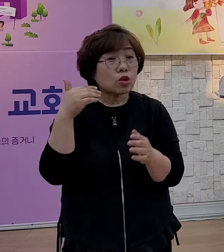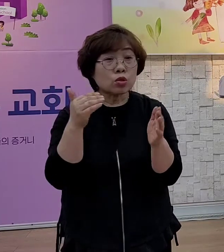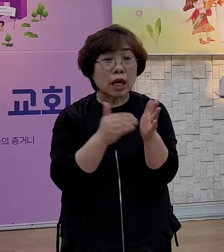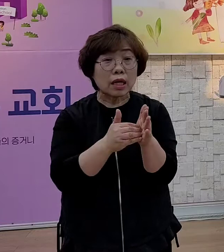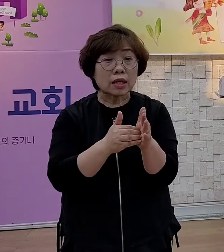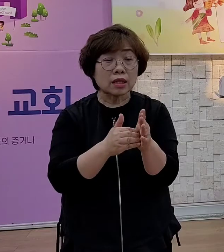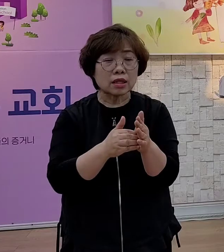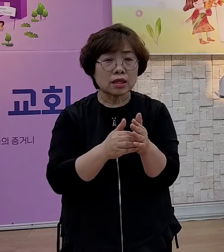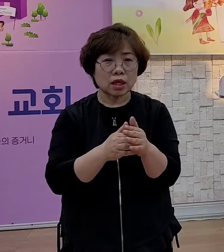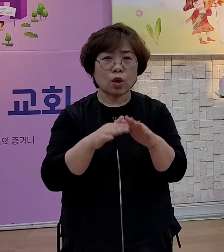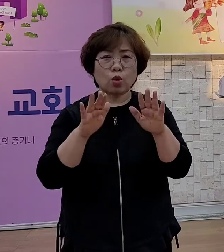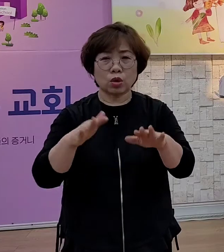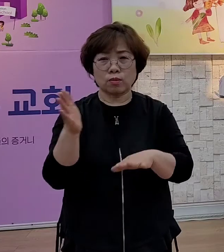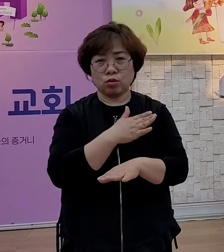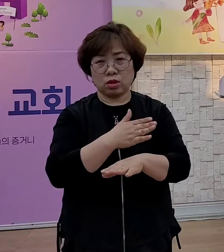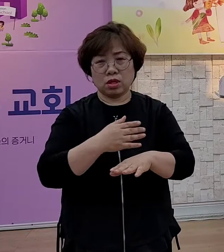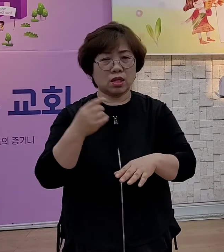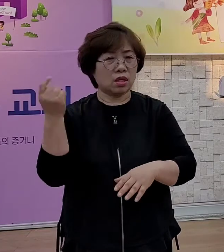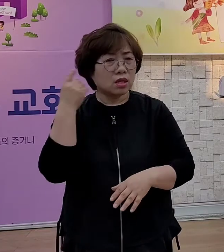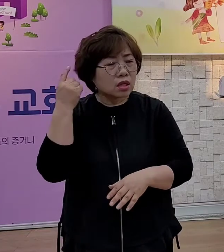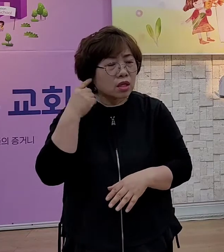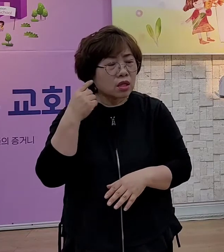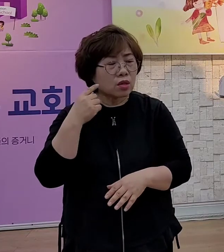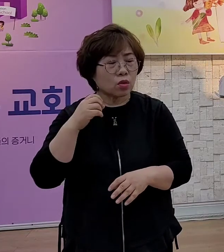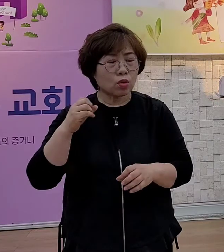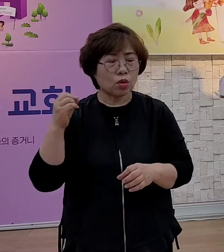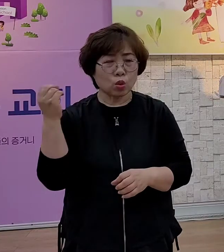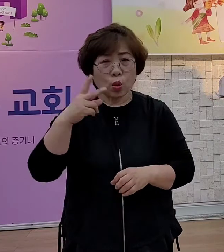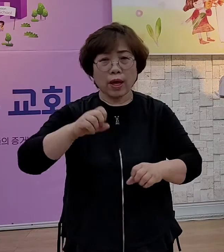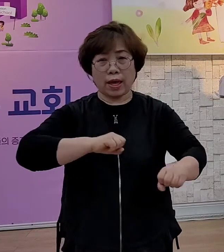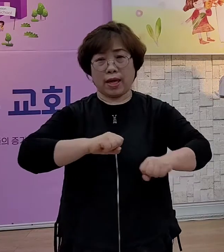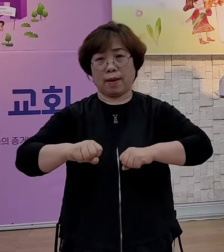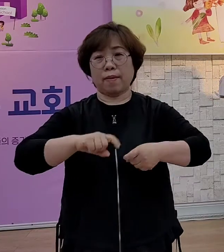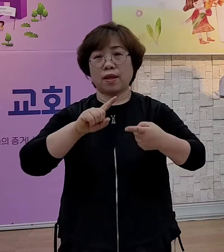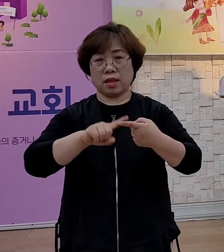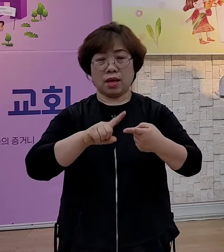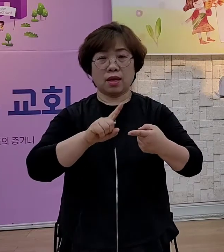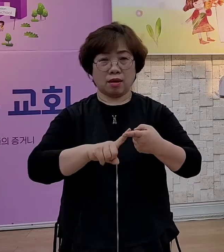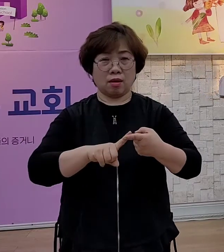오늘 들음과 행함으로 이제 말씀을 잡았는데,